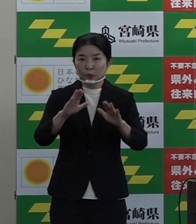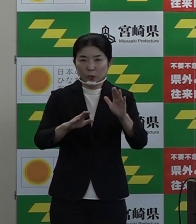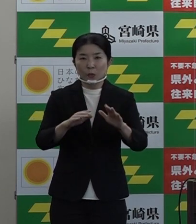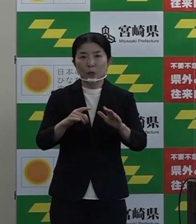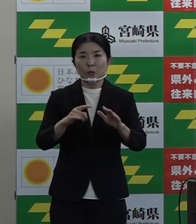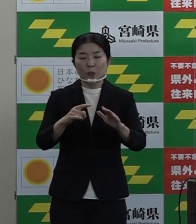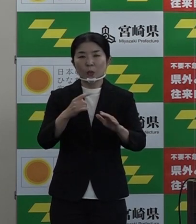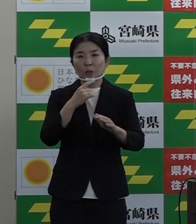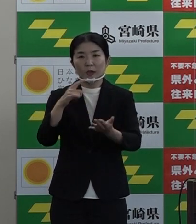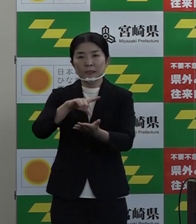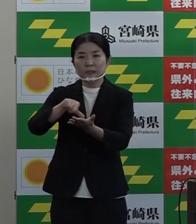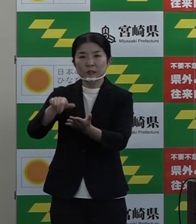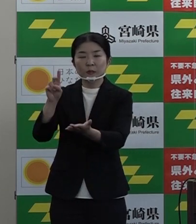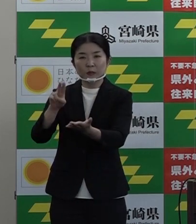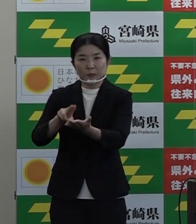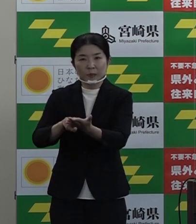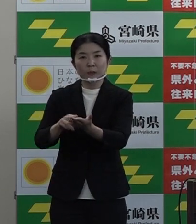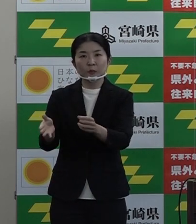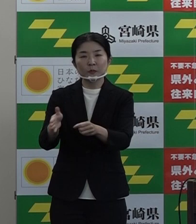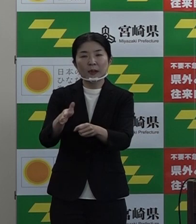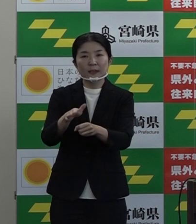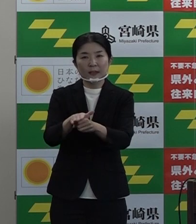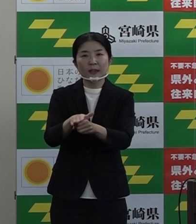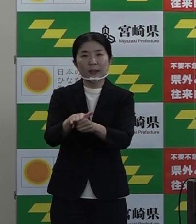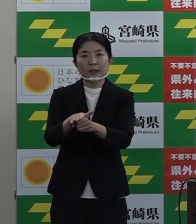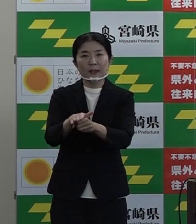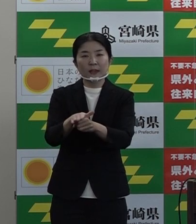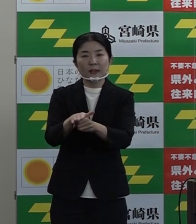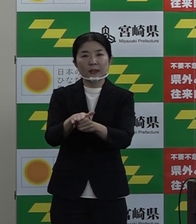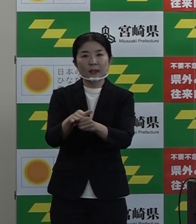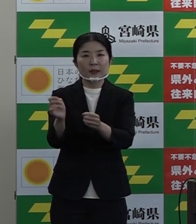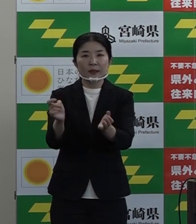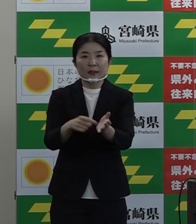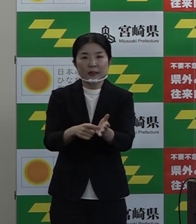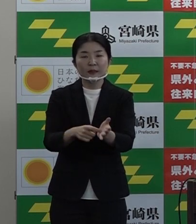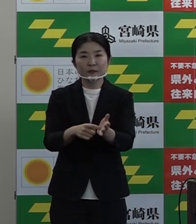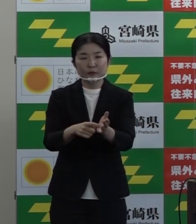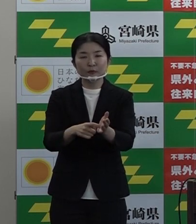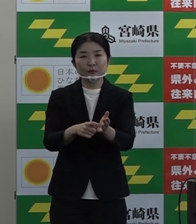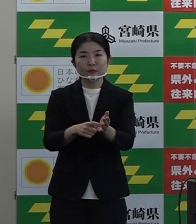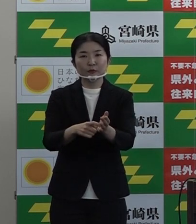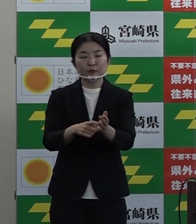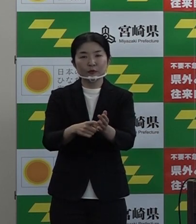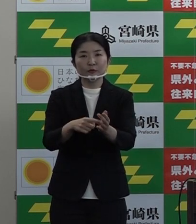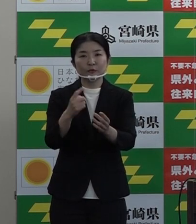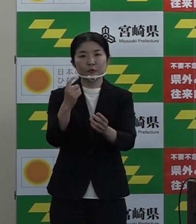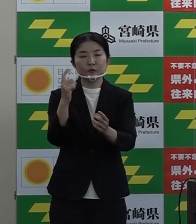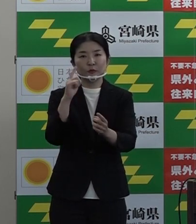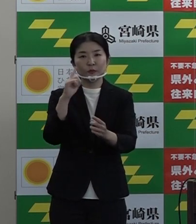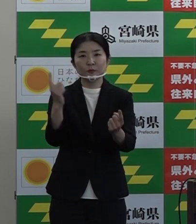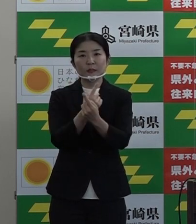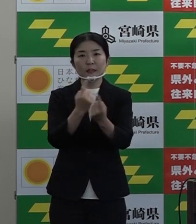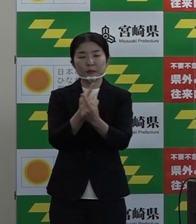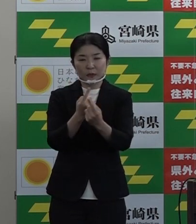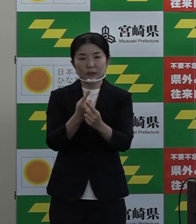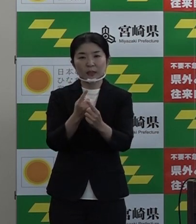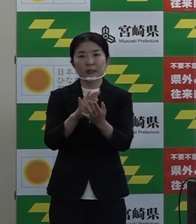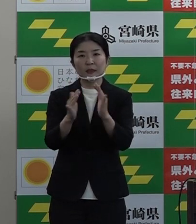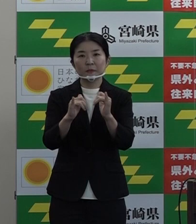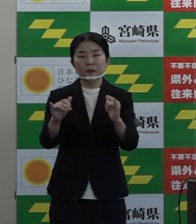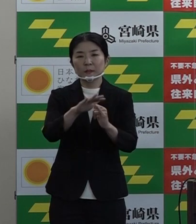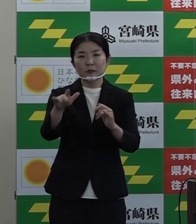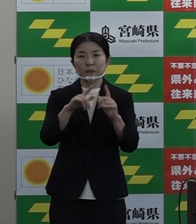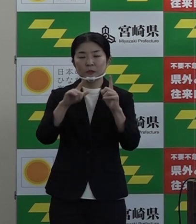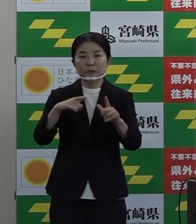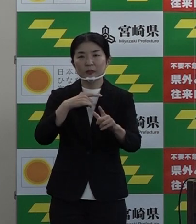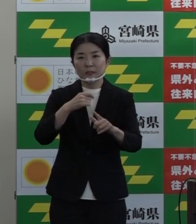赤県域等の指定ということを踏まえてですね、早急に検討をし、県民の皆さんにお知らせをしていきたいと考え